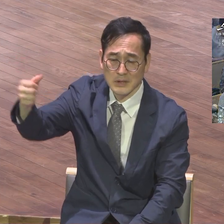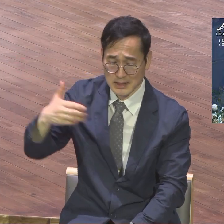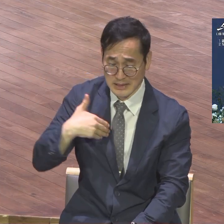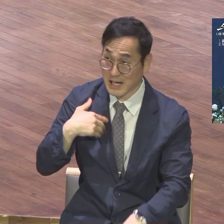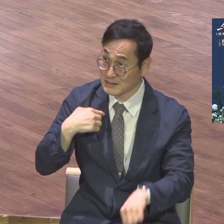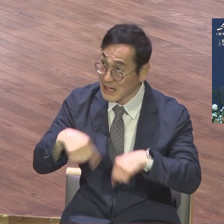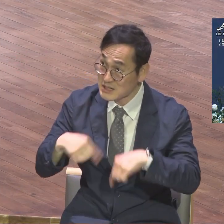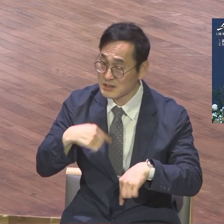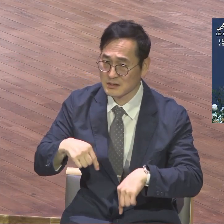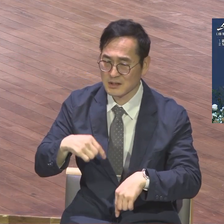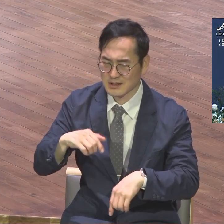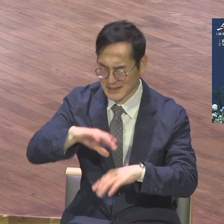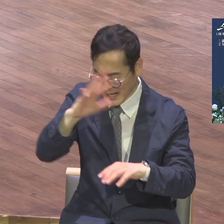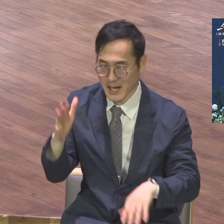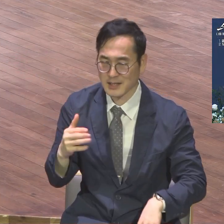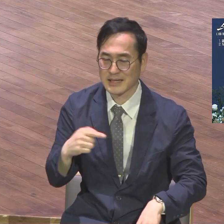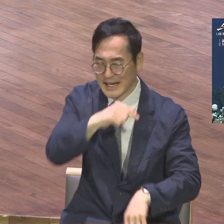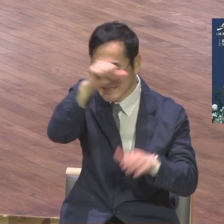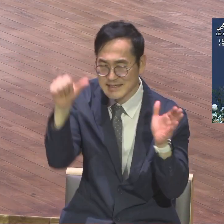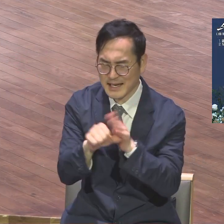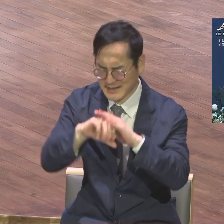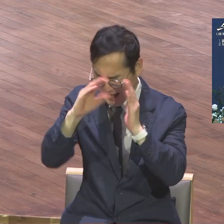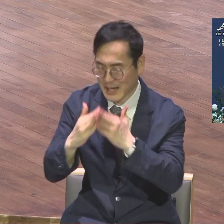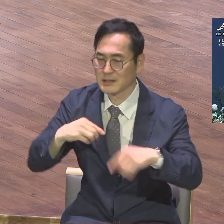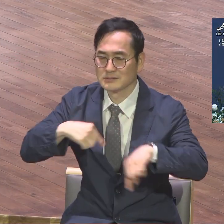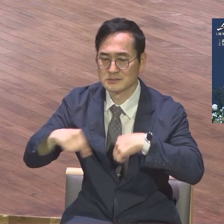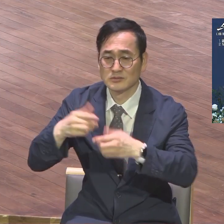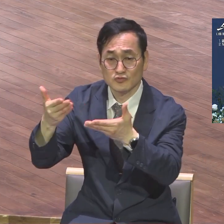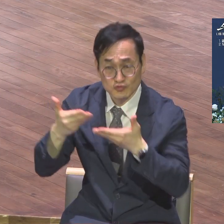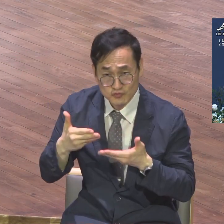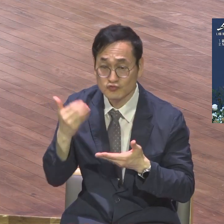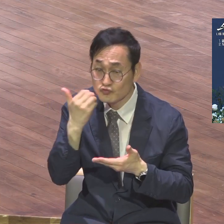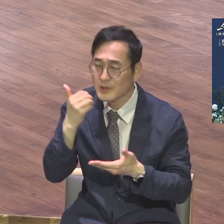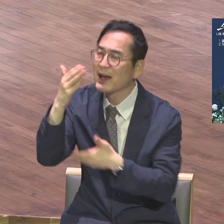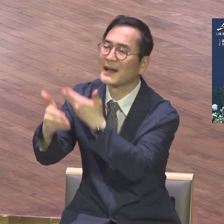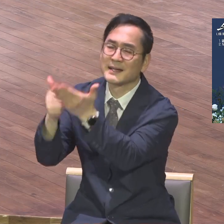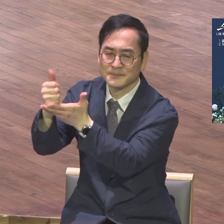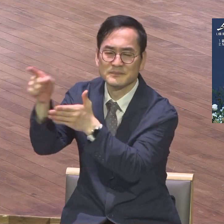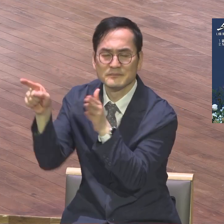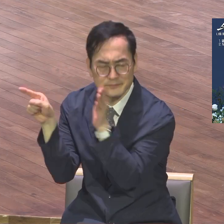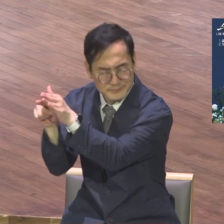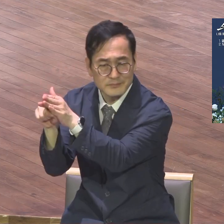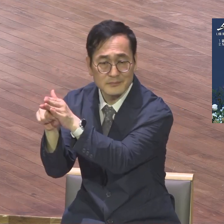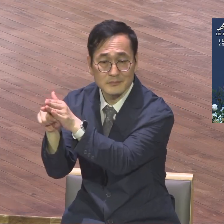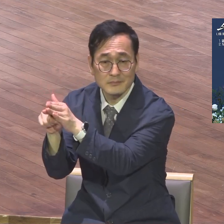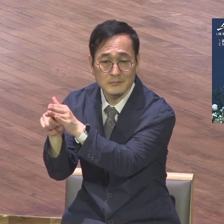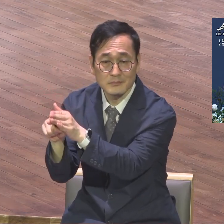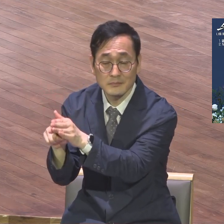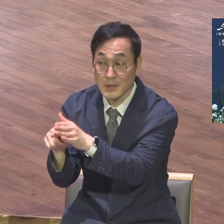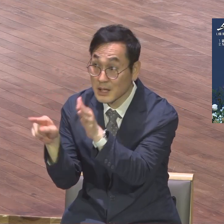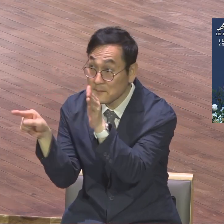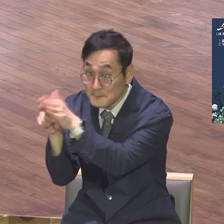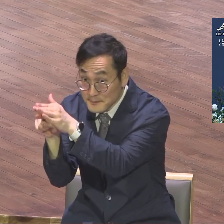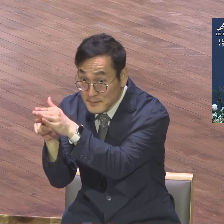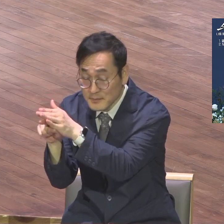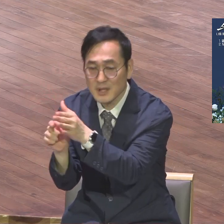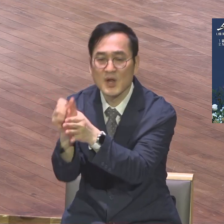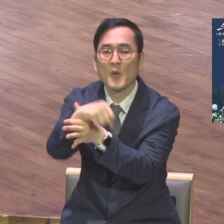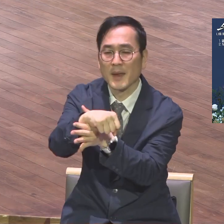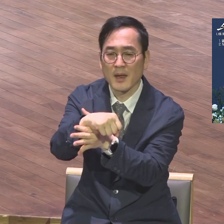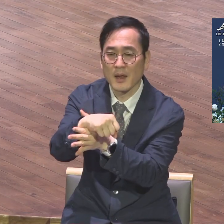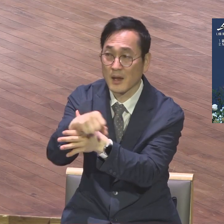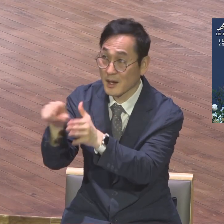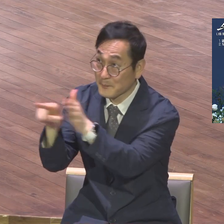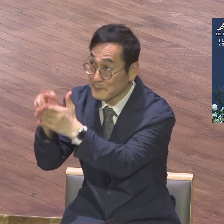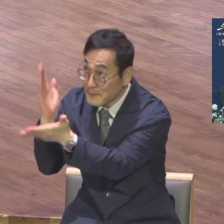이거 없으면요 영적 성장이 안 됩니다. 영적 성장이 안 돼요. 열매가 없습니다.